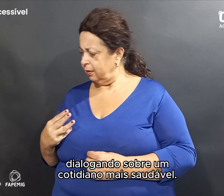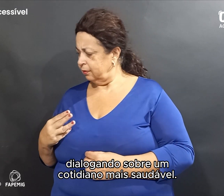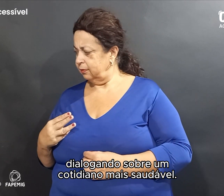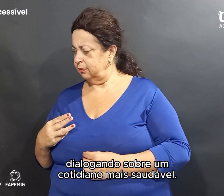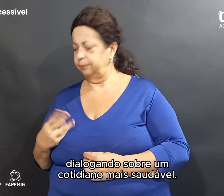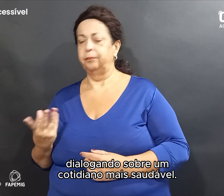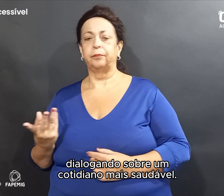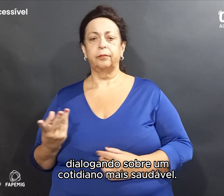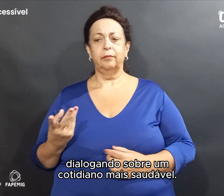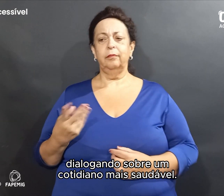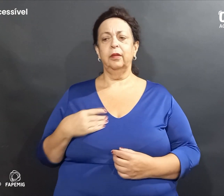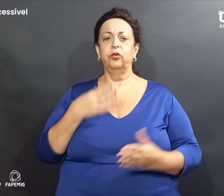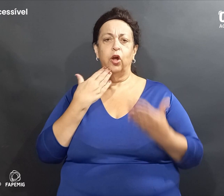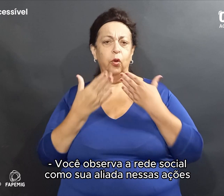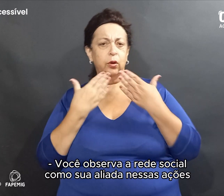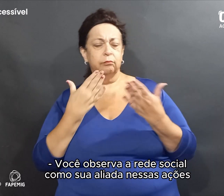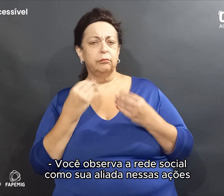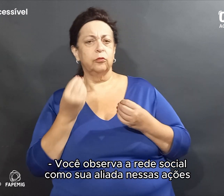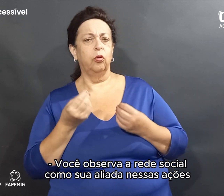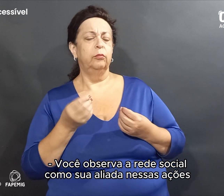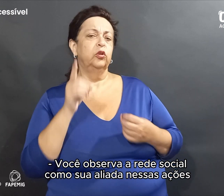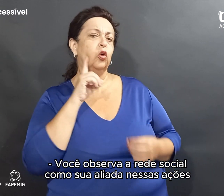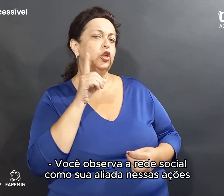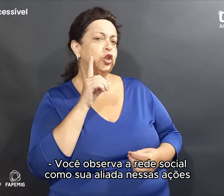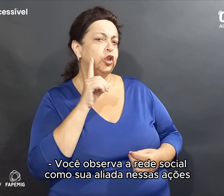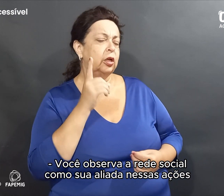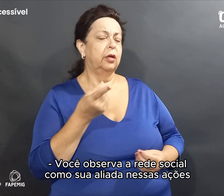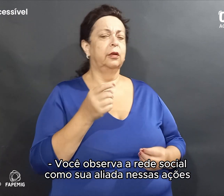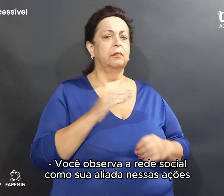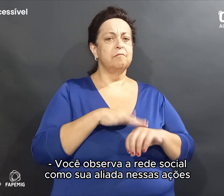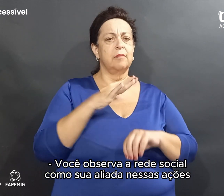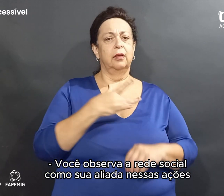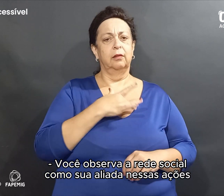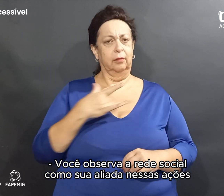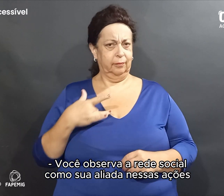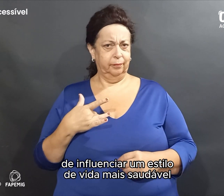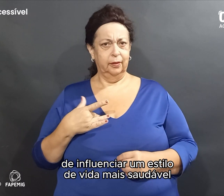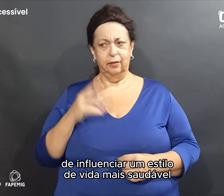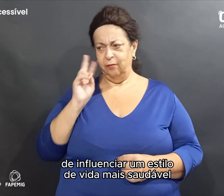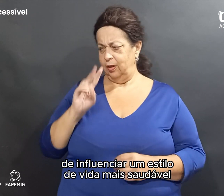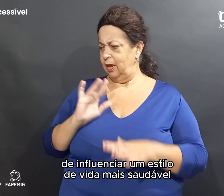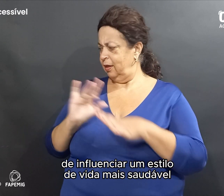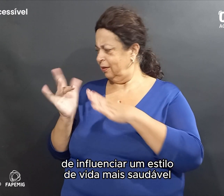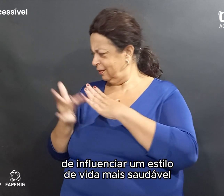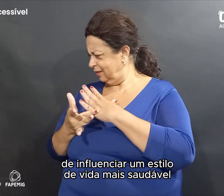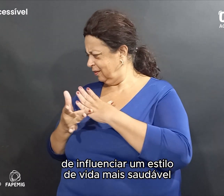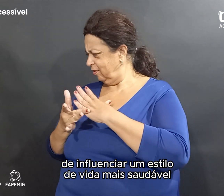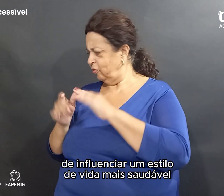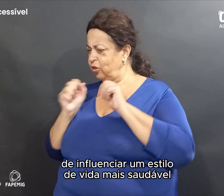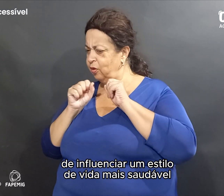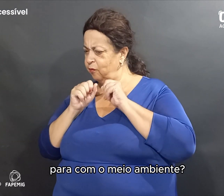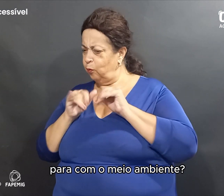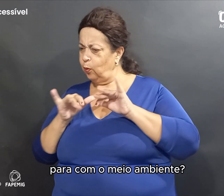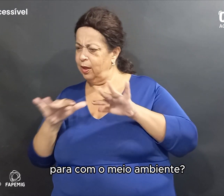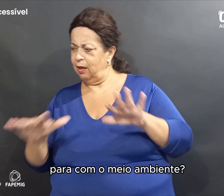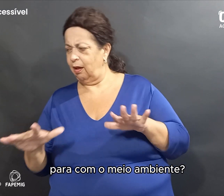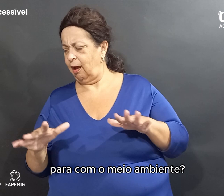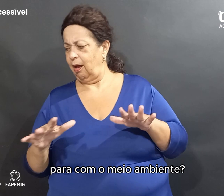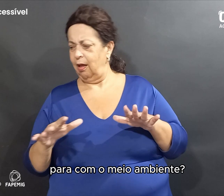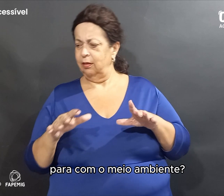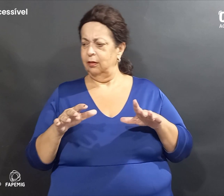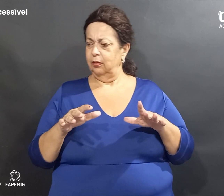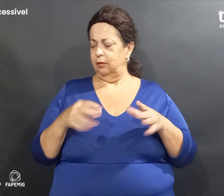um cotidiano mais saudável, né? Você observa a rede social como sua aliada nessas ações de influenciar um estilo de vida mais saudável para com o